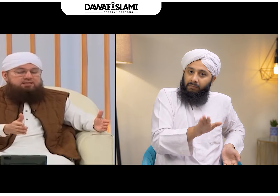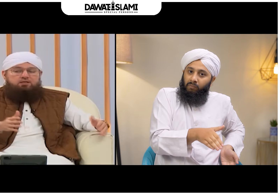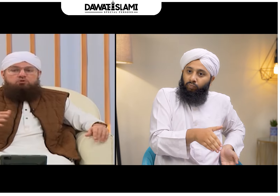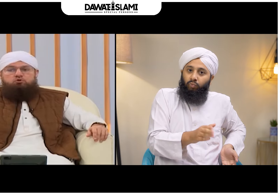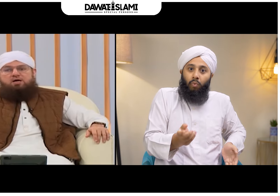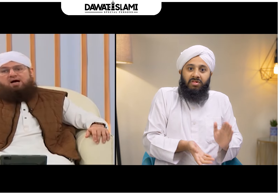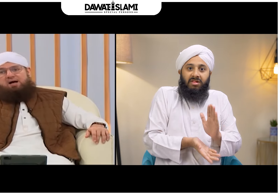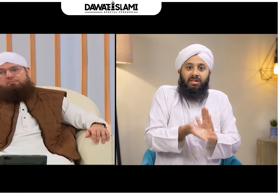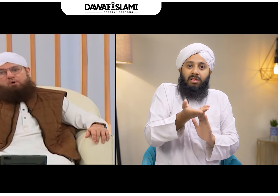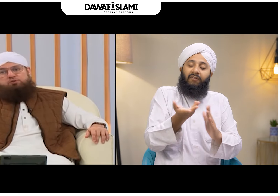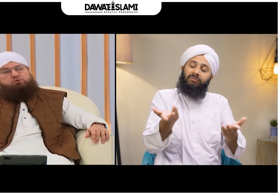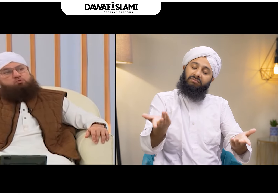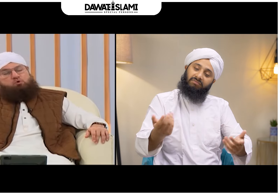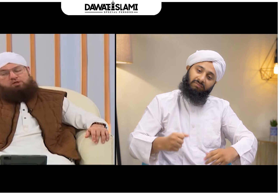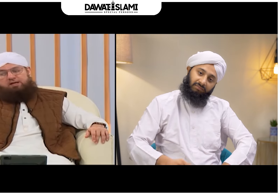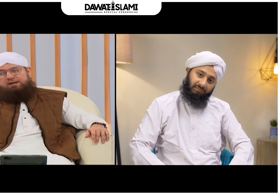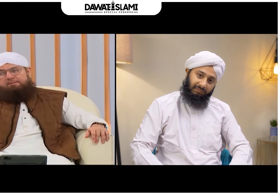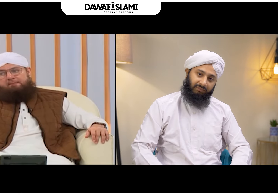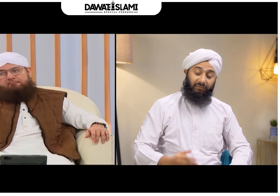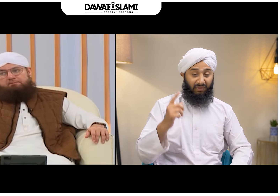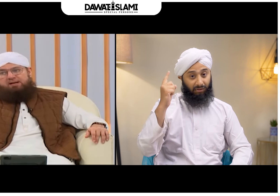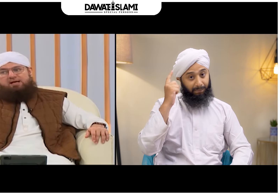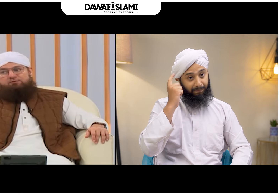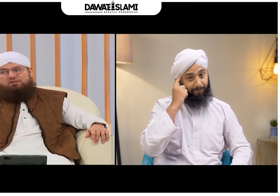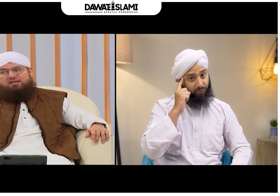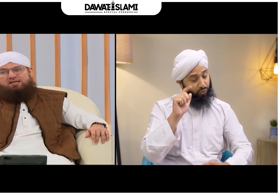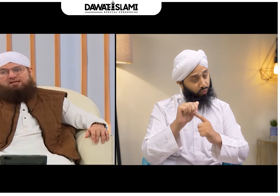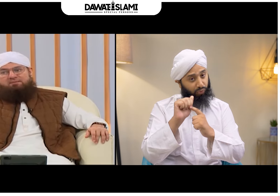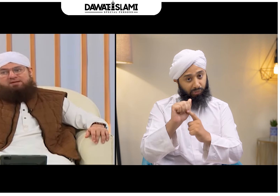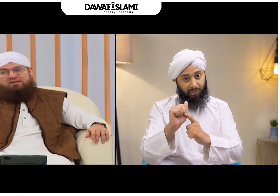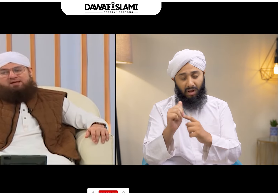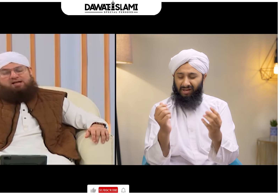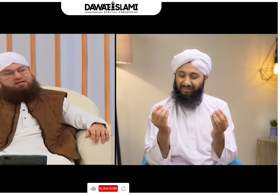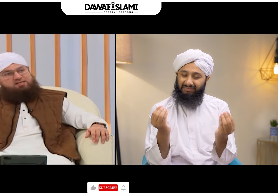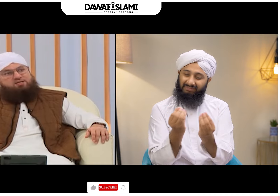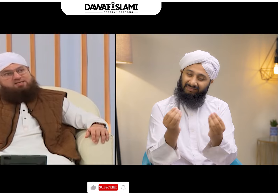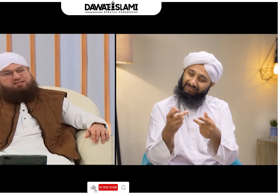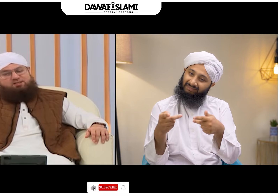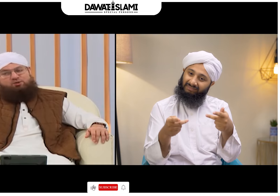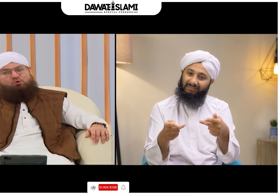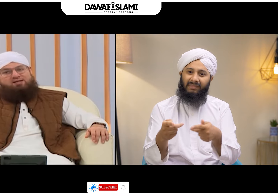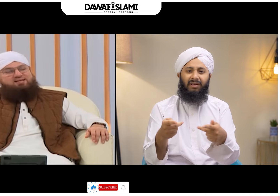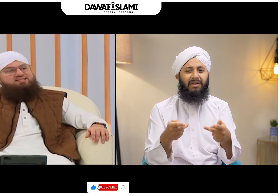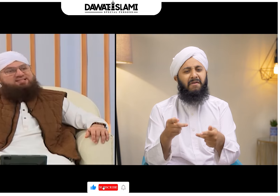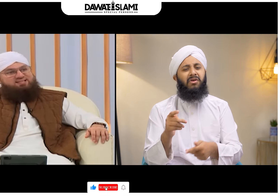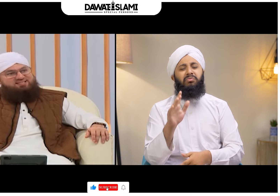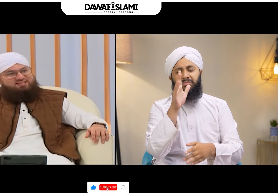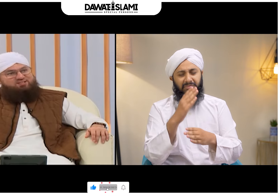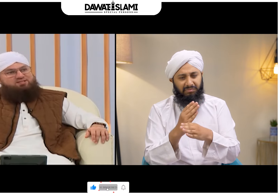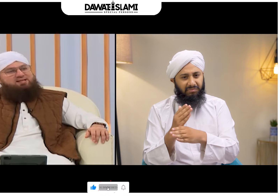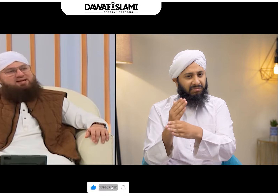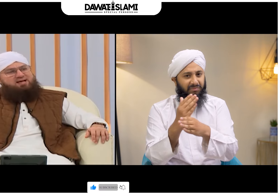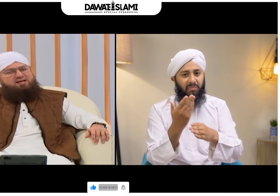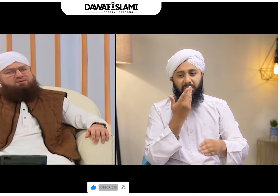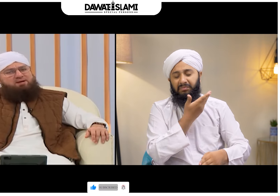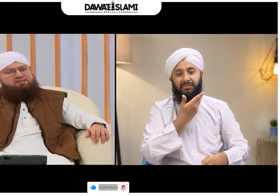آئی ہے. تو یہاں اب بہت چیزوں کو غور کرنا ہے. تو میرا خیال تو یہ ہے کہ ہمیں یہ خیال رکھنا چاہیے کہ لوگ آسانی سے خرید سکیں،